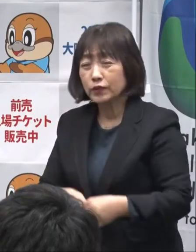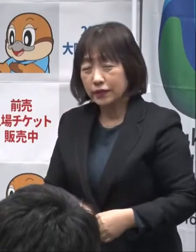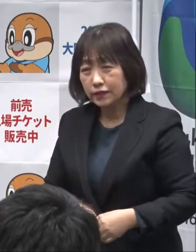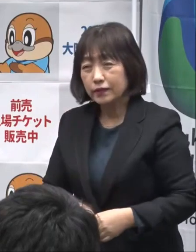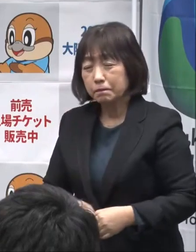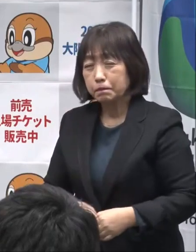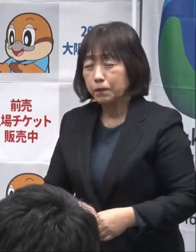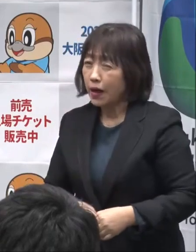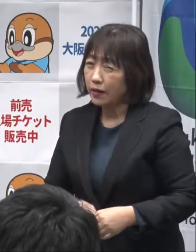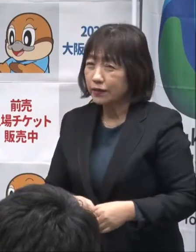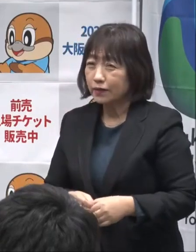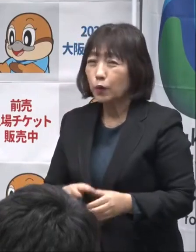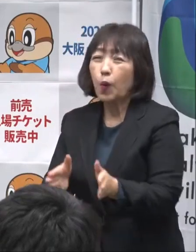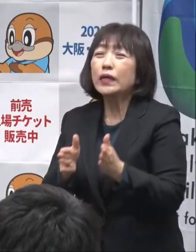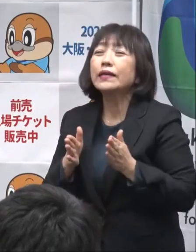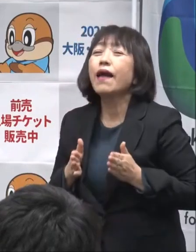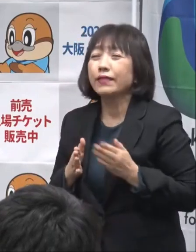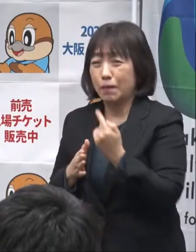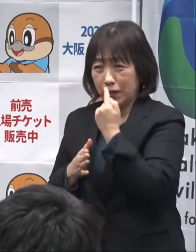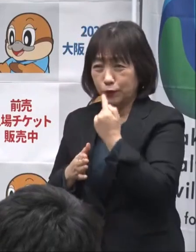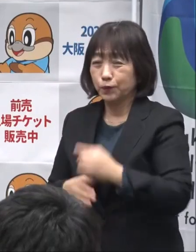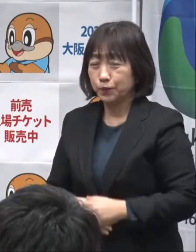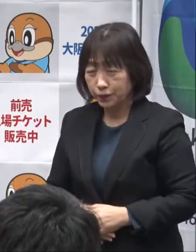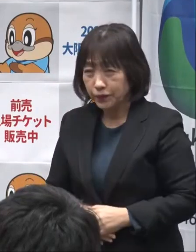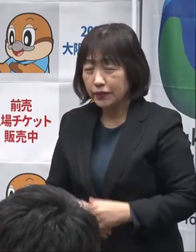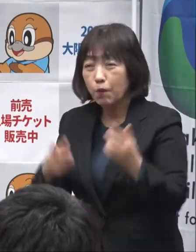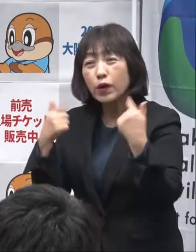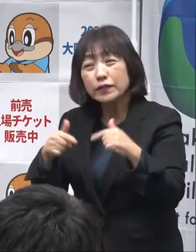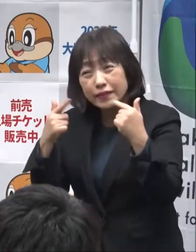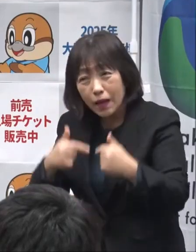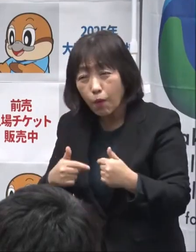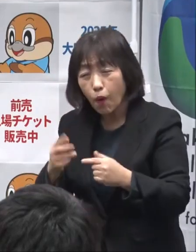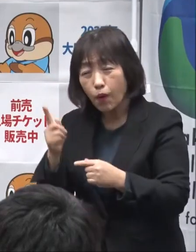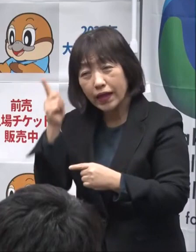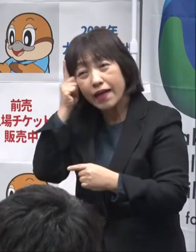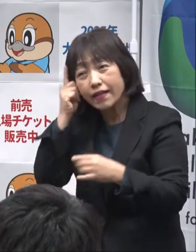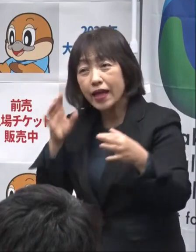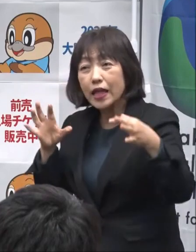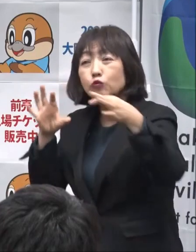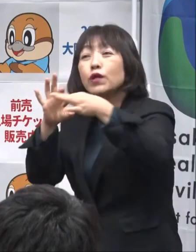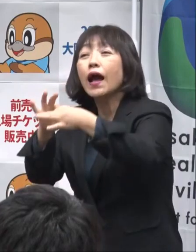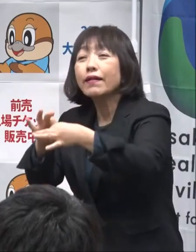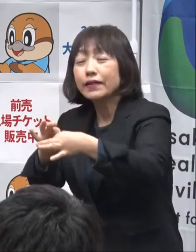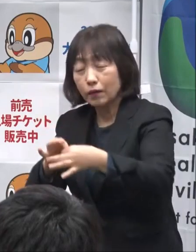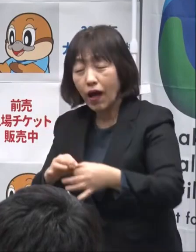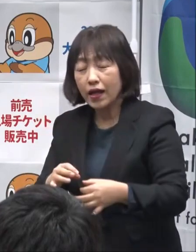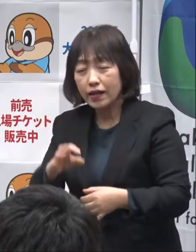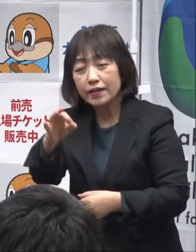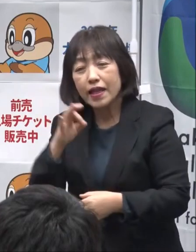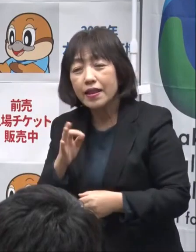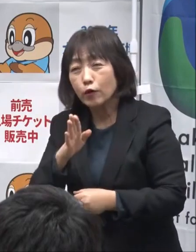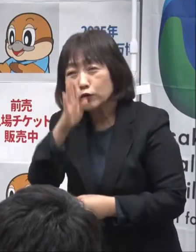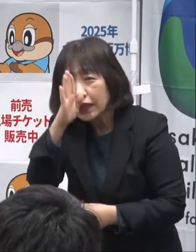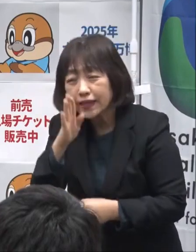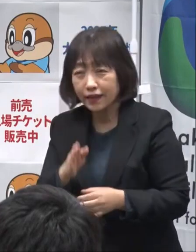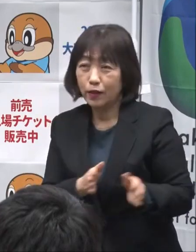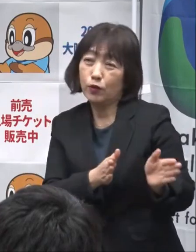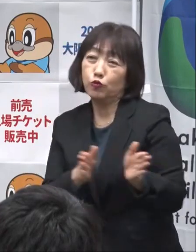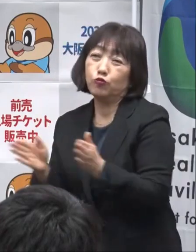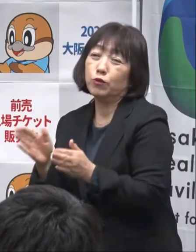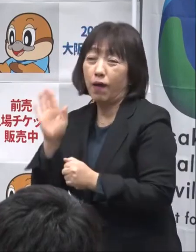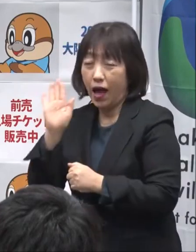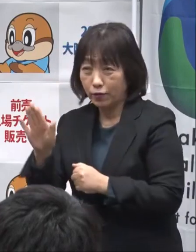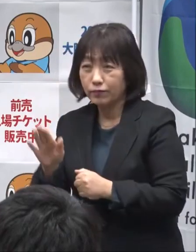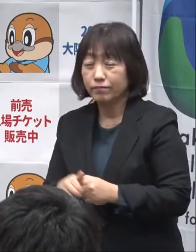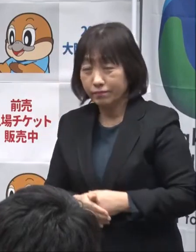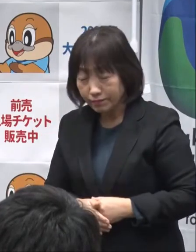連絡するというのは控えておりますけれども、まあ、いつでもこれ携帯でつながっていますので連絡くださいという体制を整えながら実務